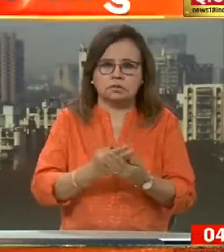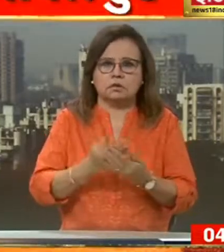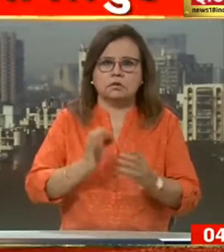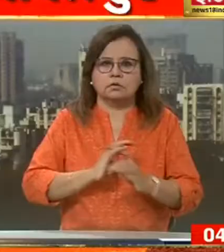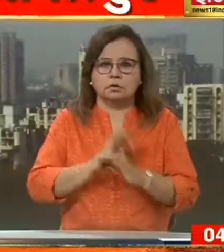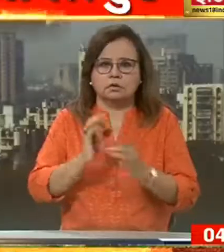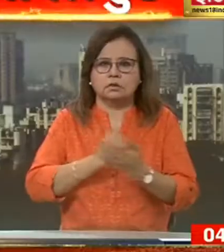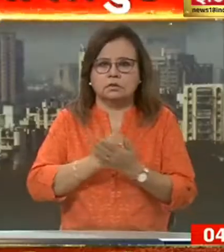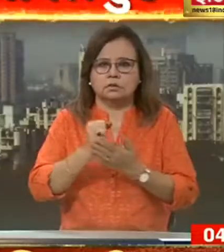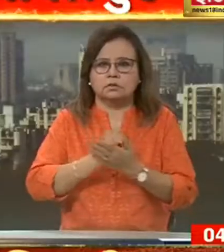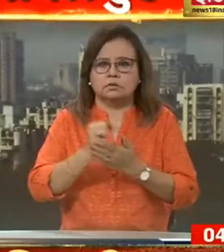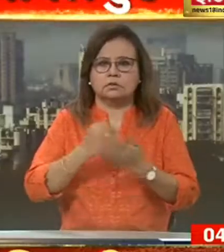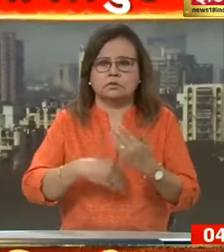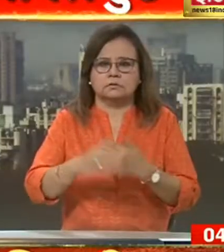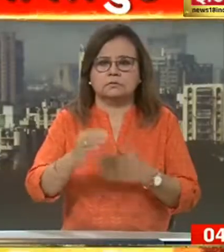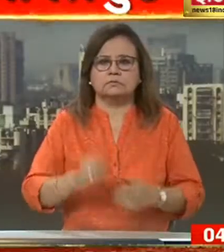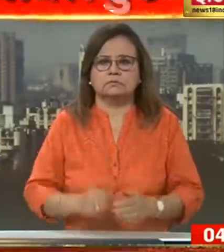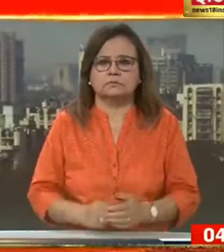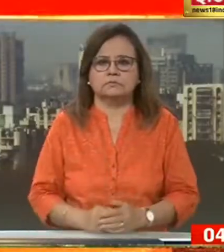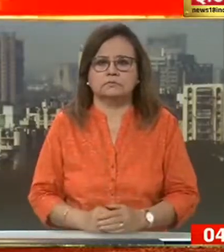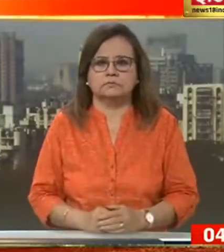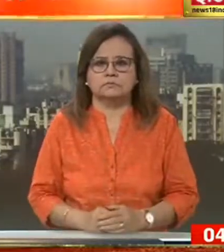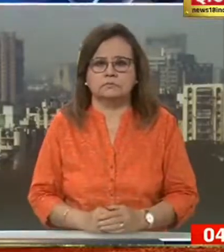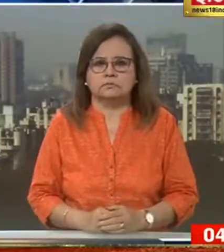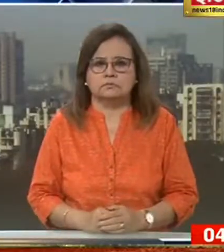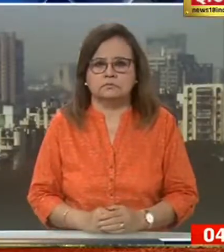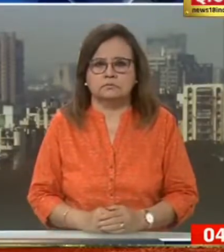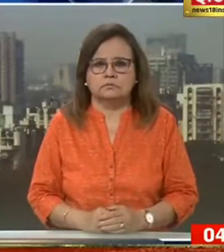की व्यवस्था के प्रयास किया जा सके